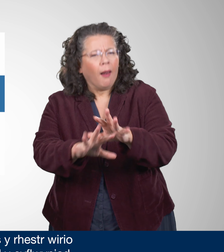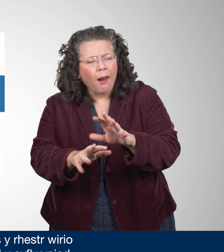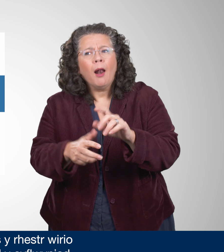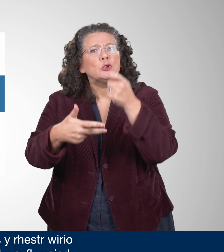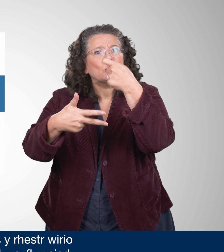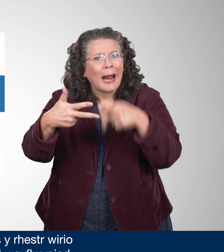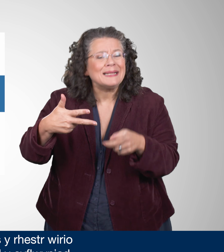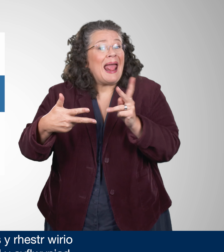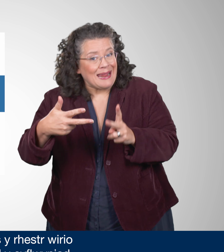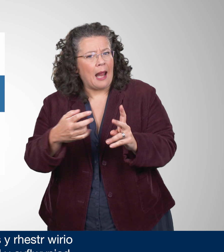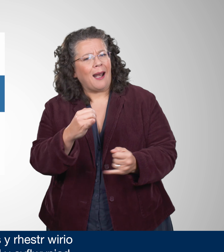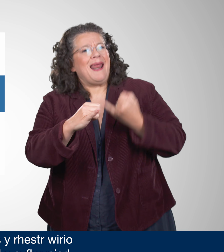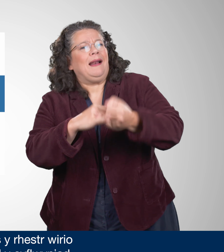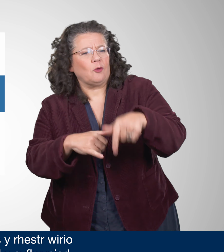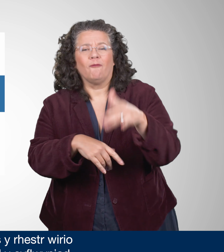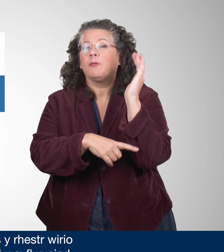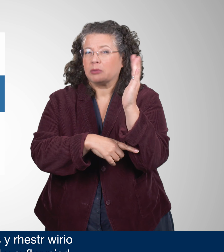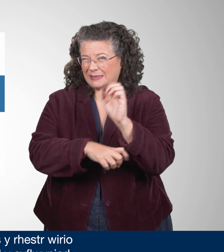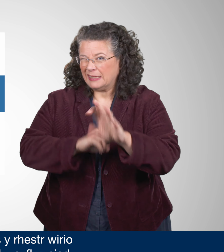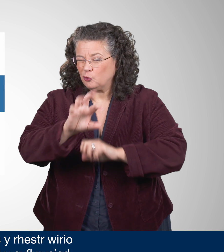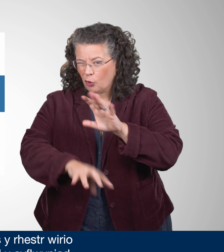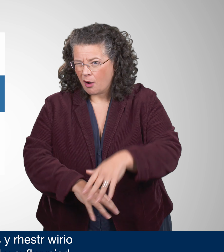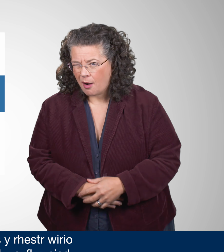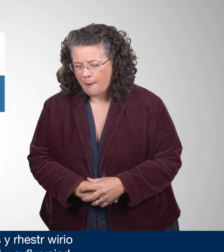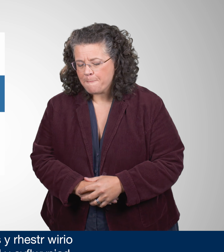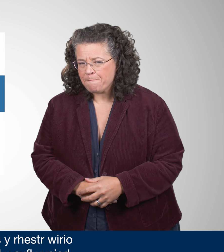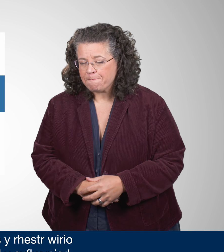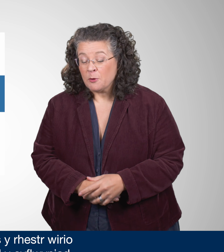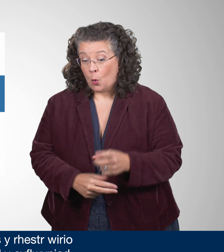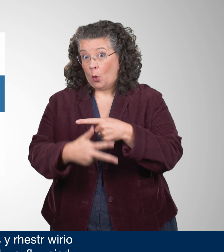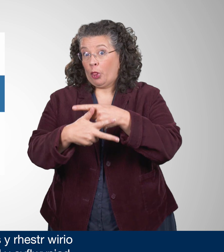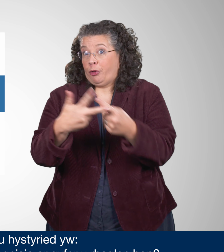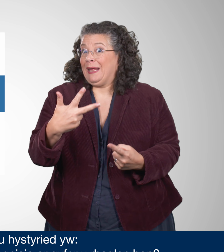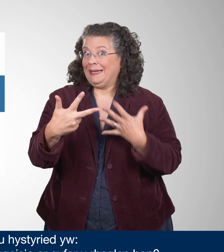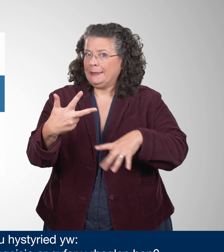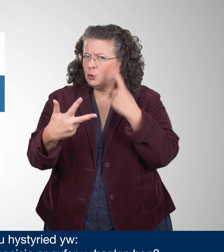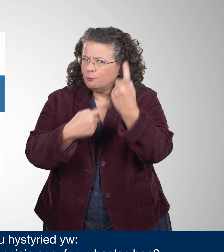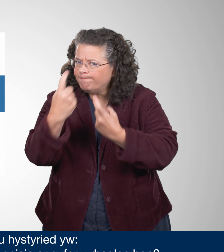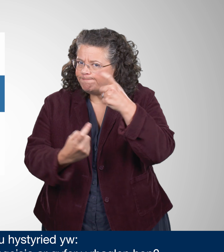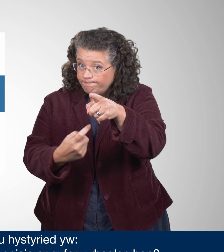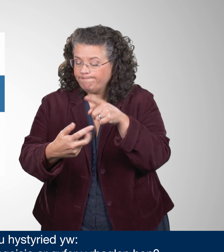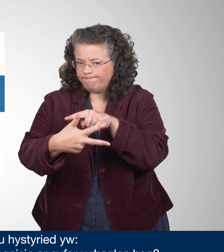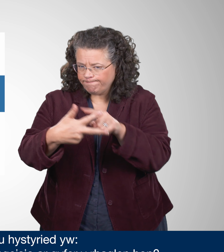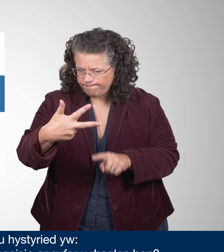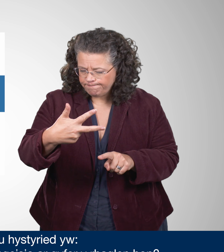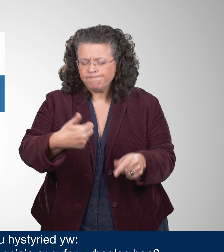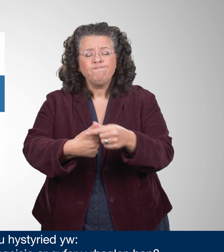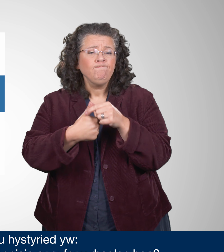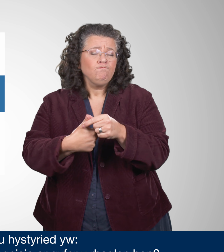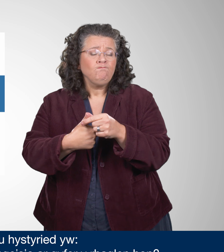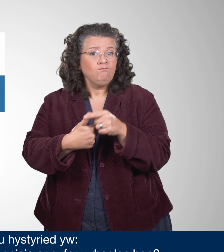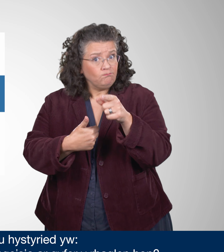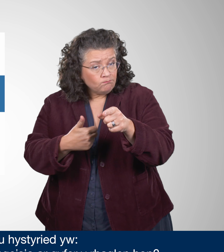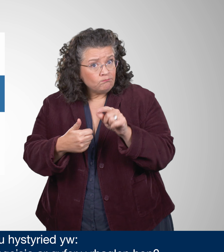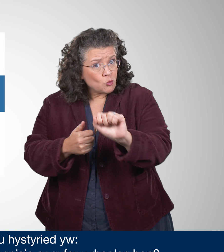y rhestr wirio hon eto ar ddiwedd y cyflwyniad. Y pethau y dylech